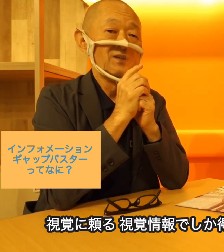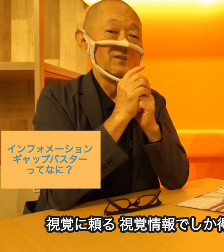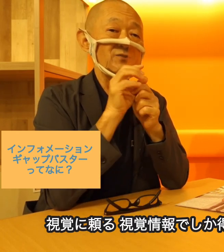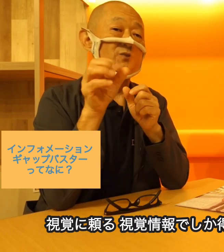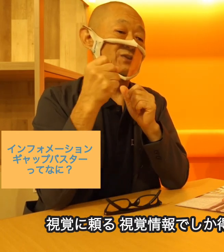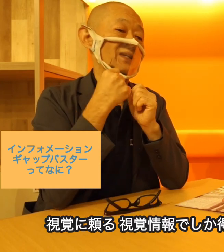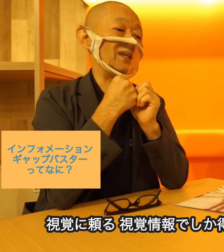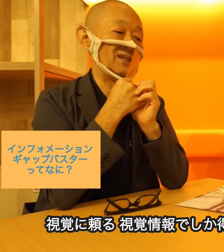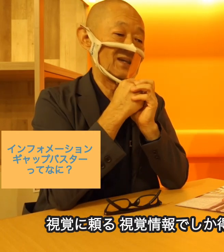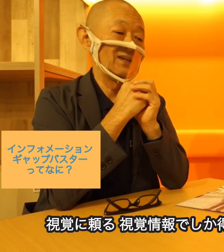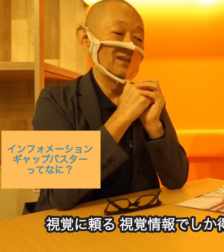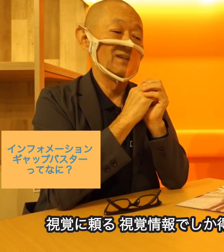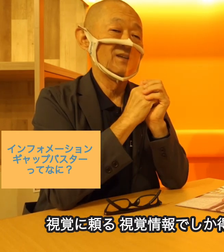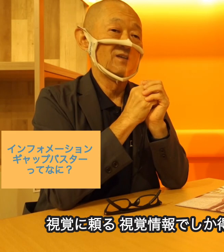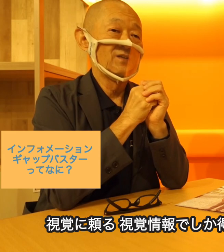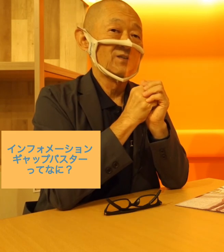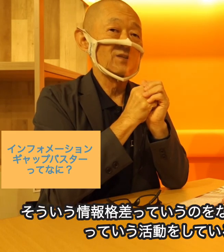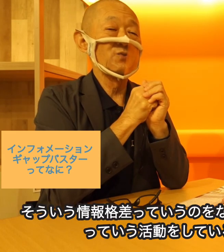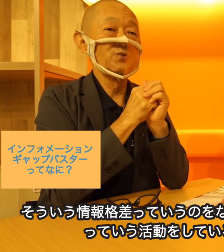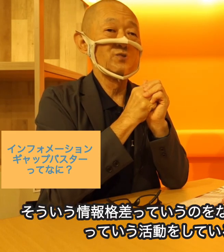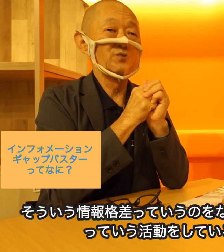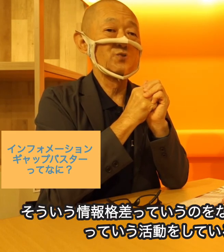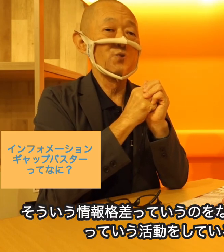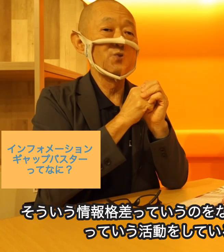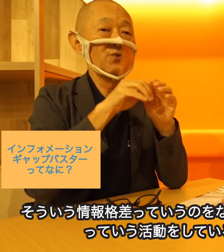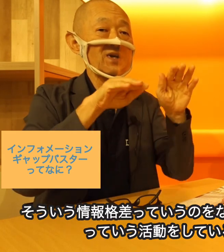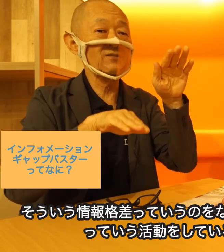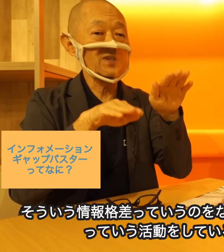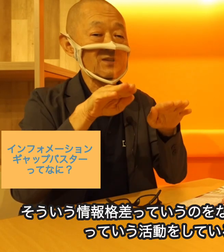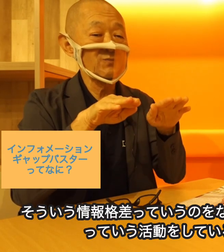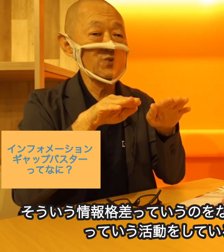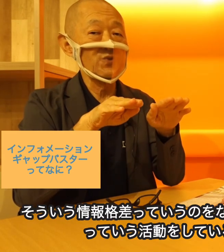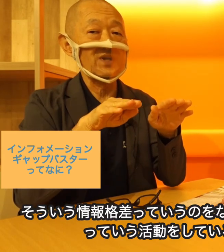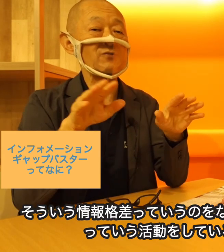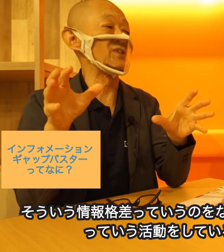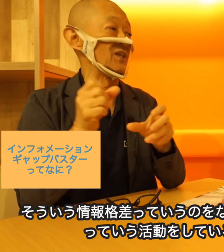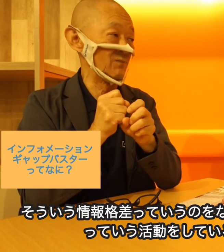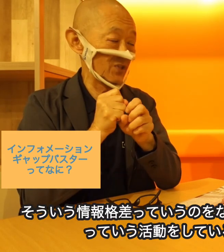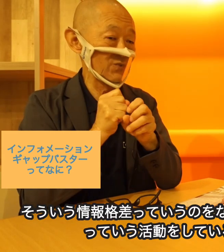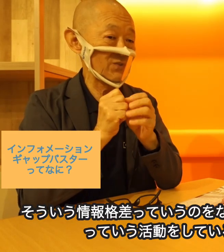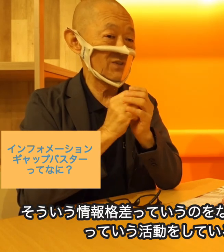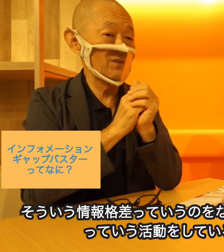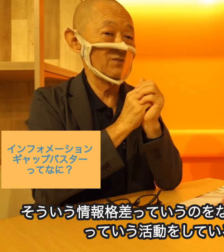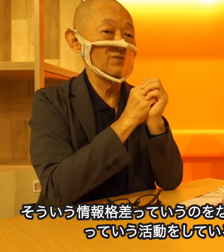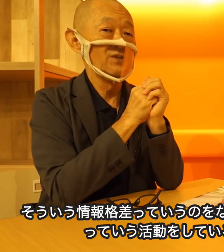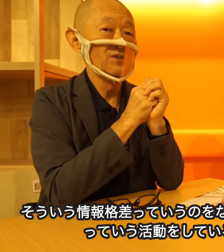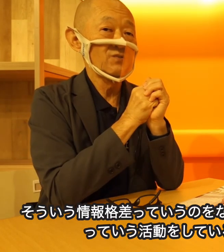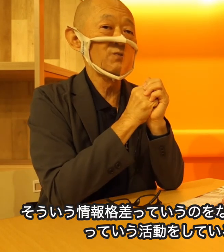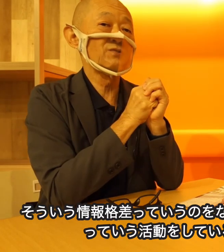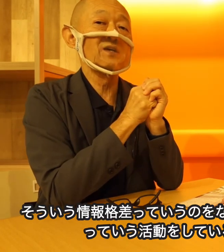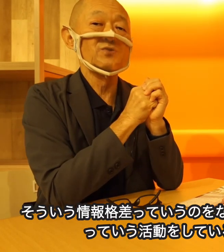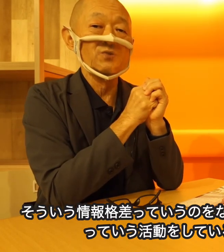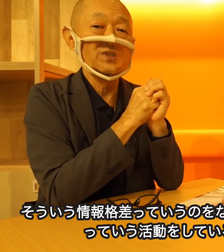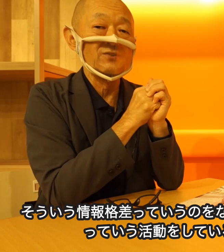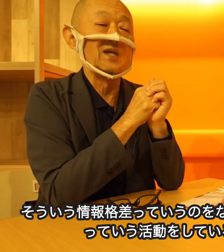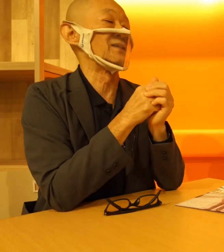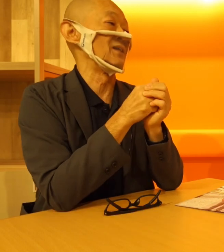得ることができない。そういう情報の格差ってものをなくしていきましょうっていう、そういう活動をしている団体です